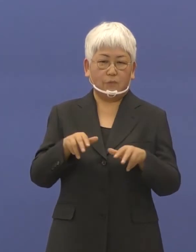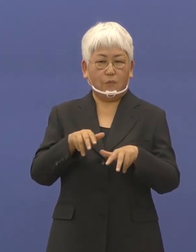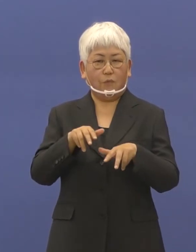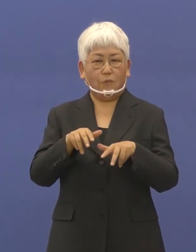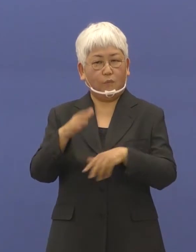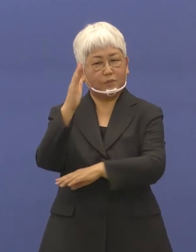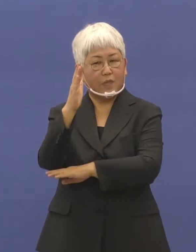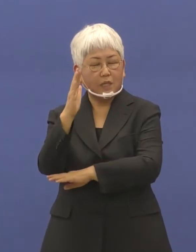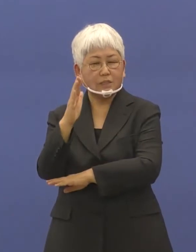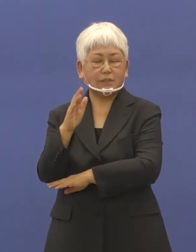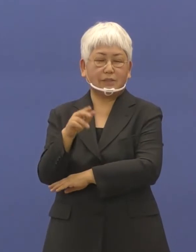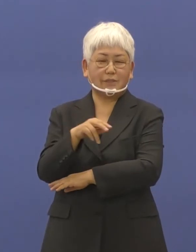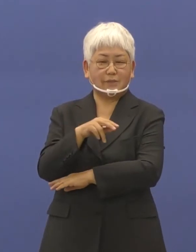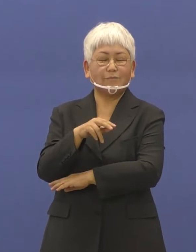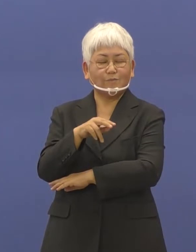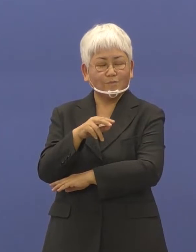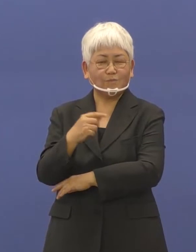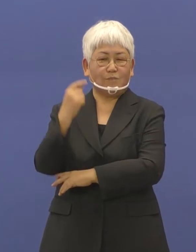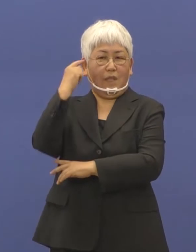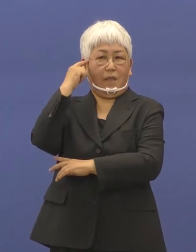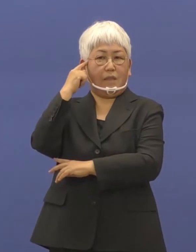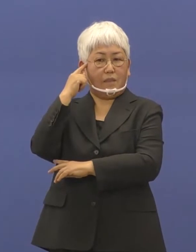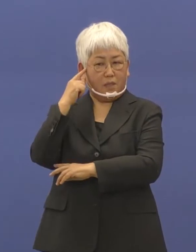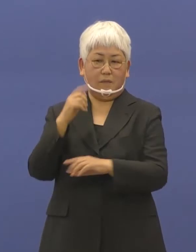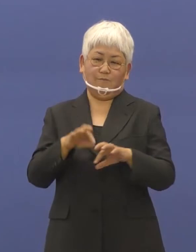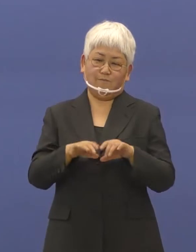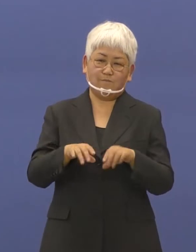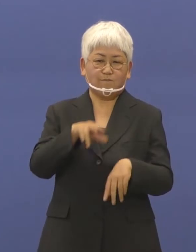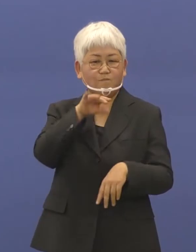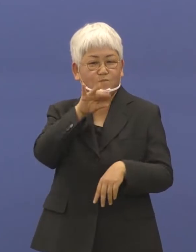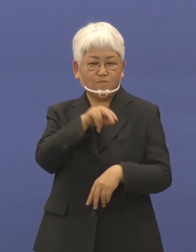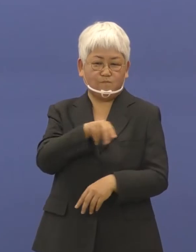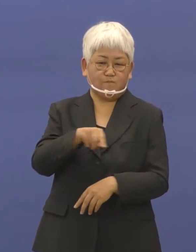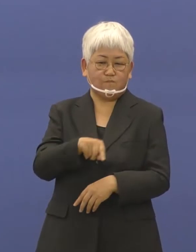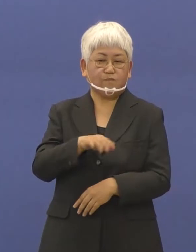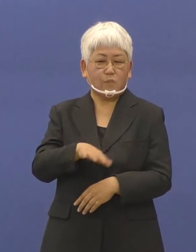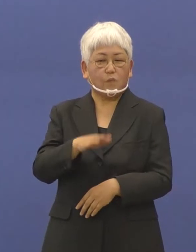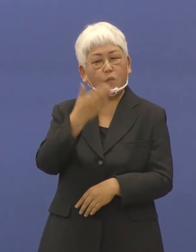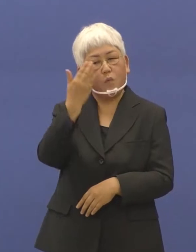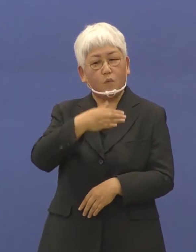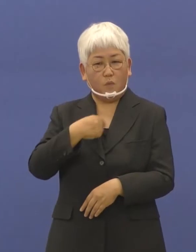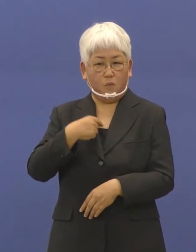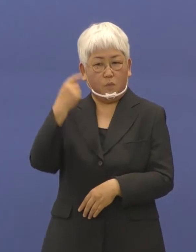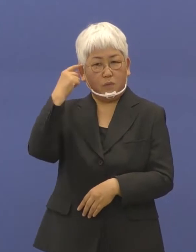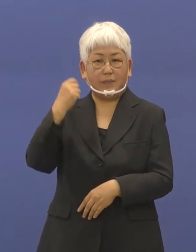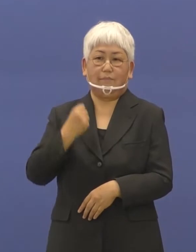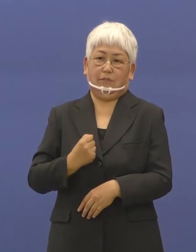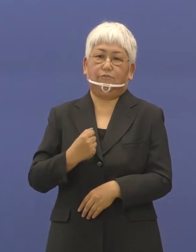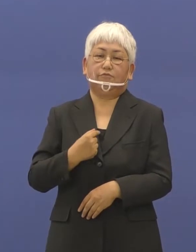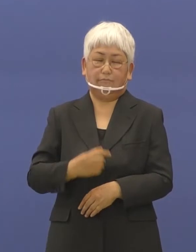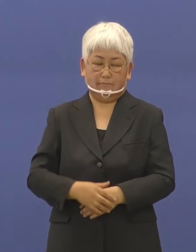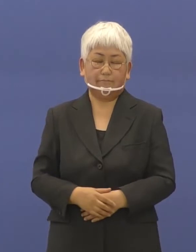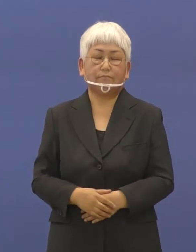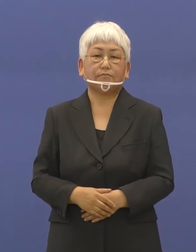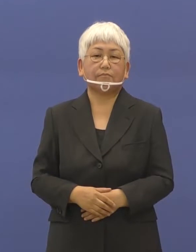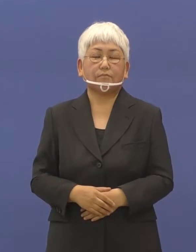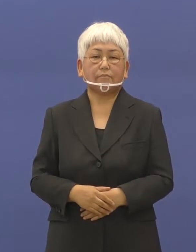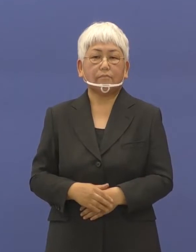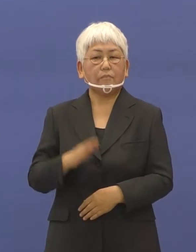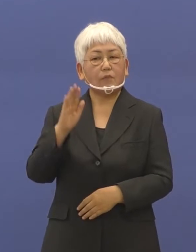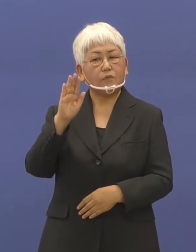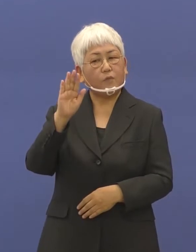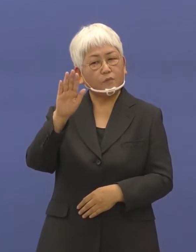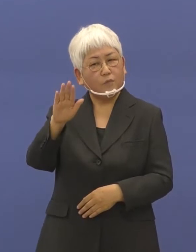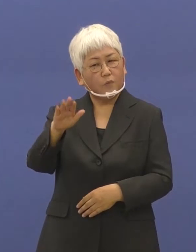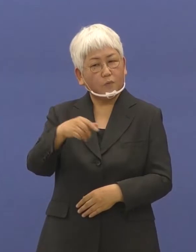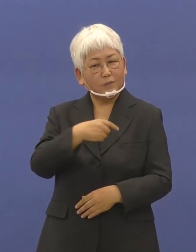した発言があるというふうに感じております。そういったところでその、今後の挙手